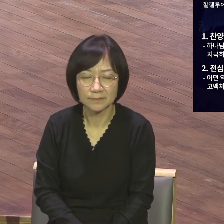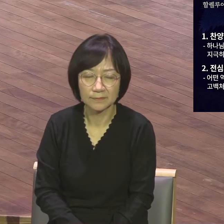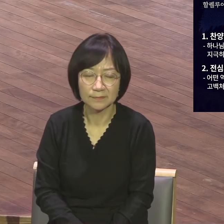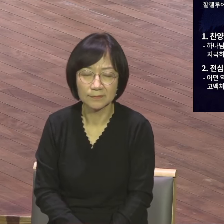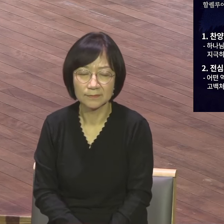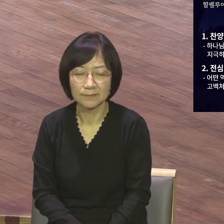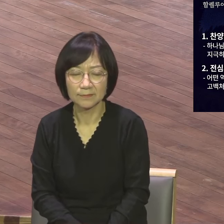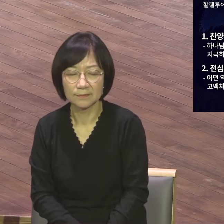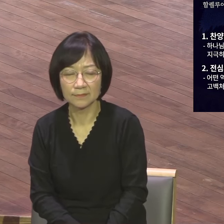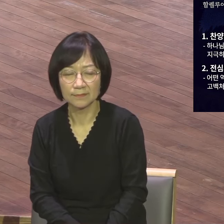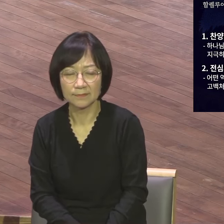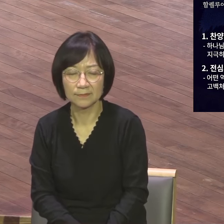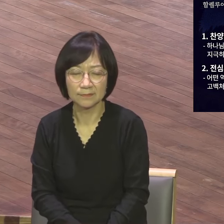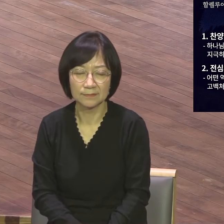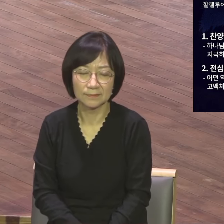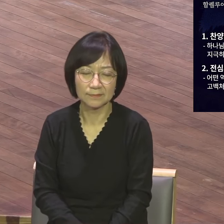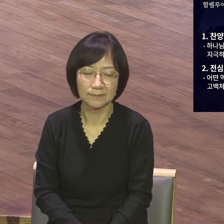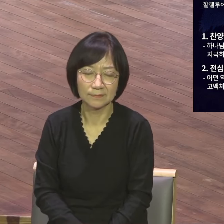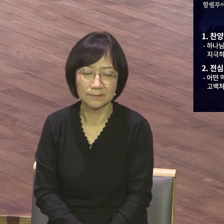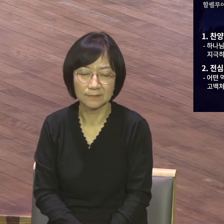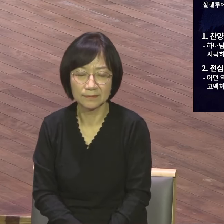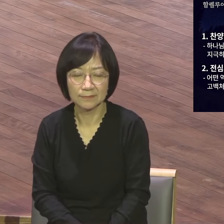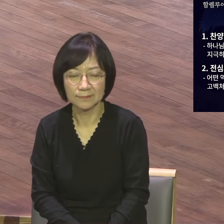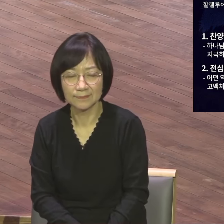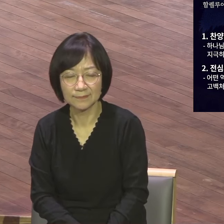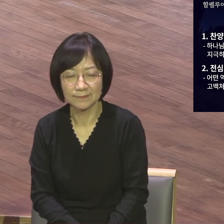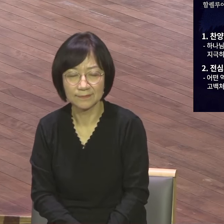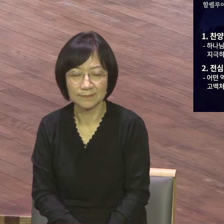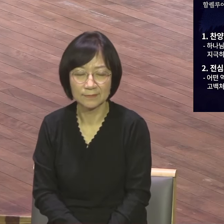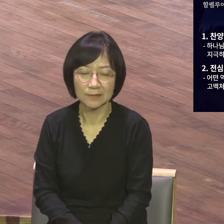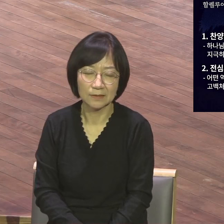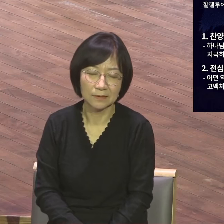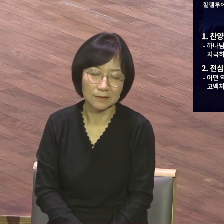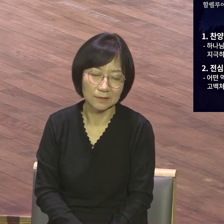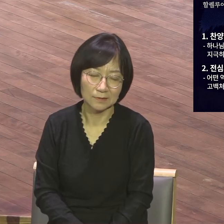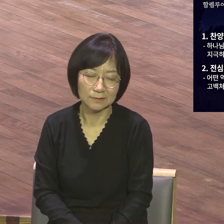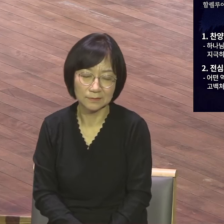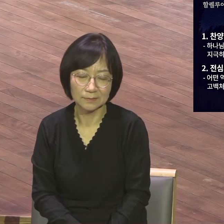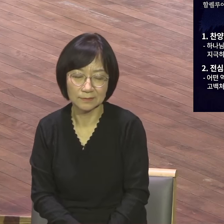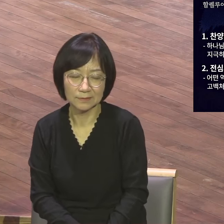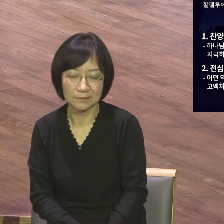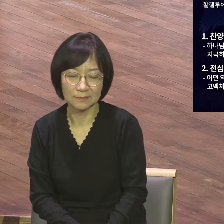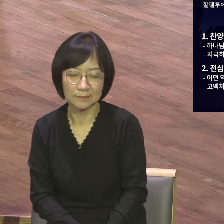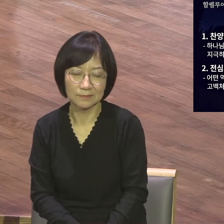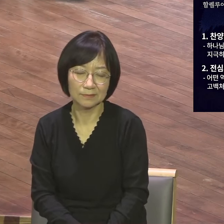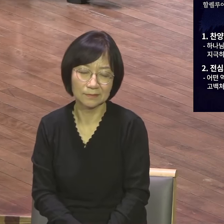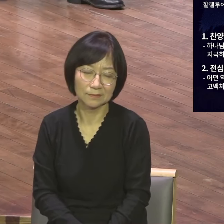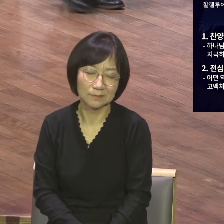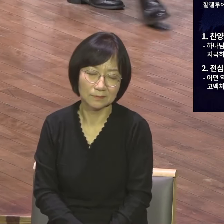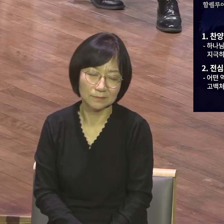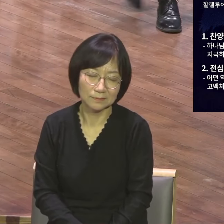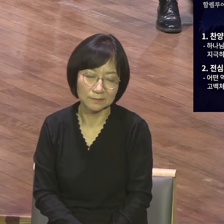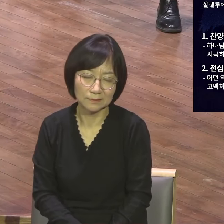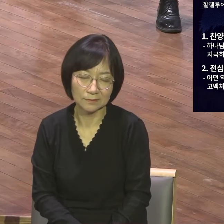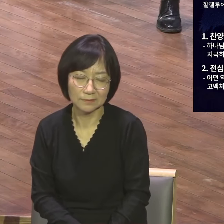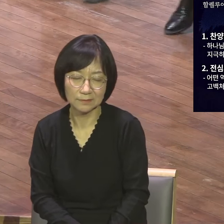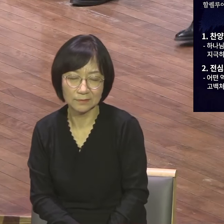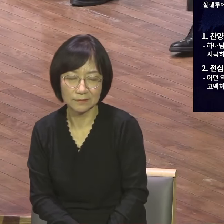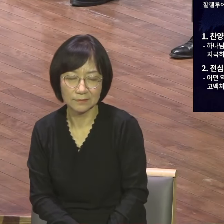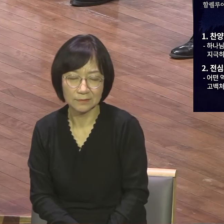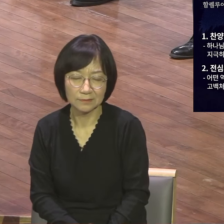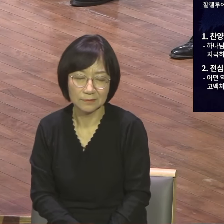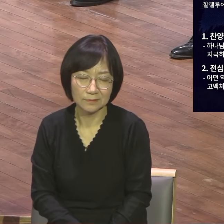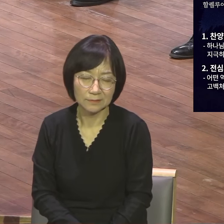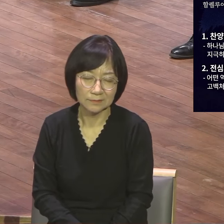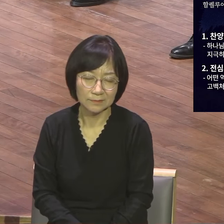아니 없이고 구원의 감격 속에 하나님을 찬양하라. 찬양 속에 또 하시는 하나님을 체험하게 하여